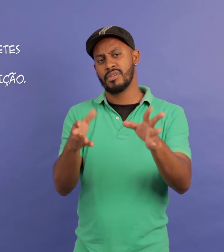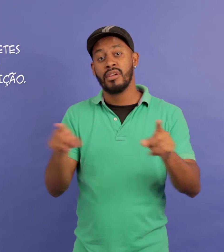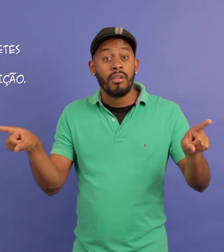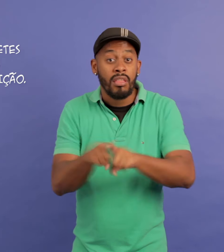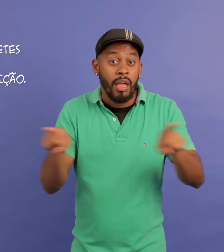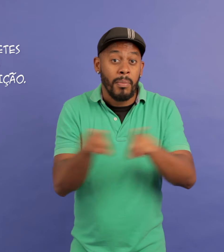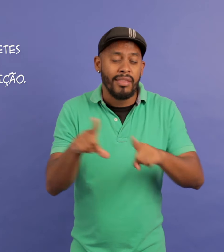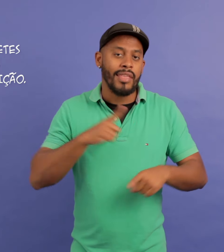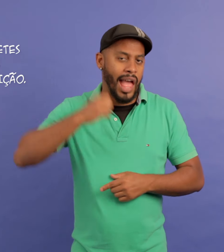e audiodescrição.